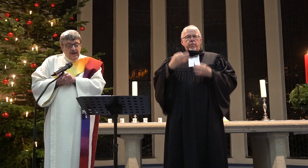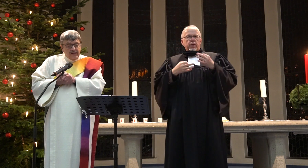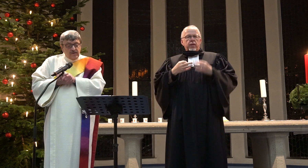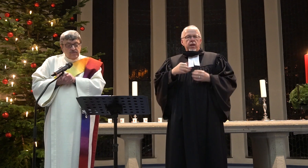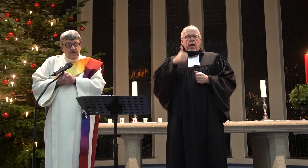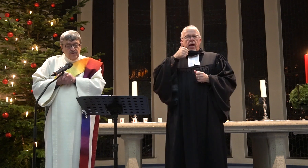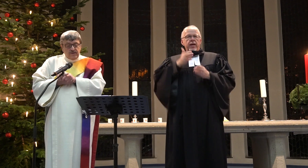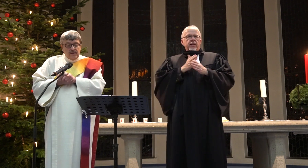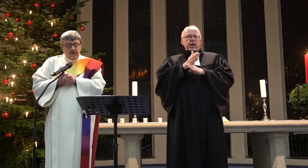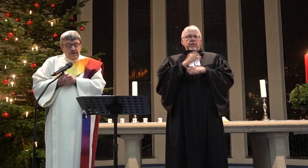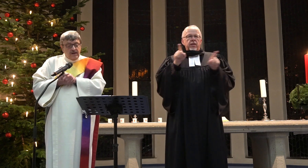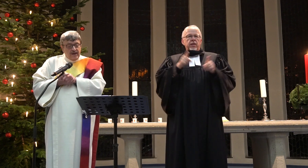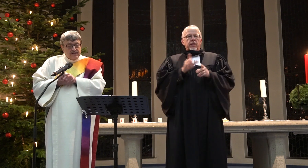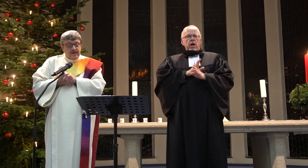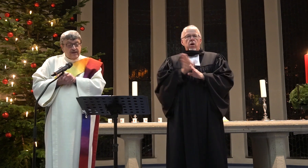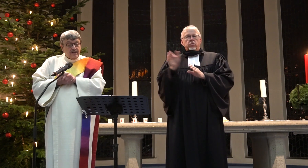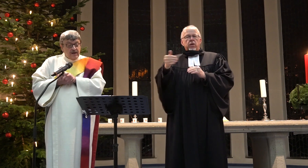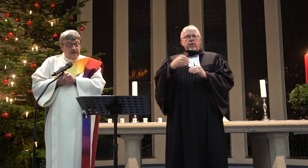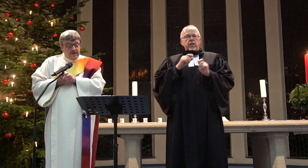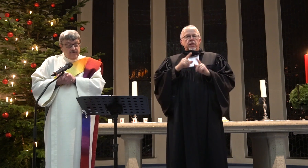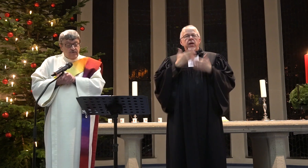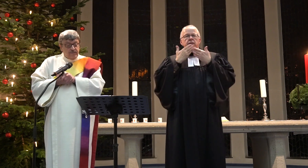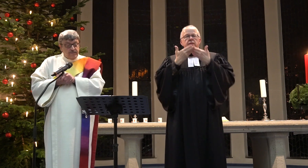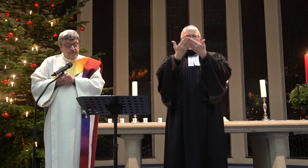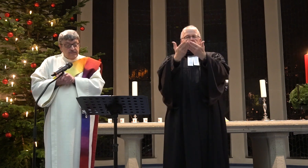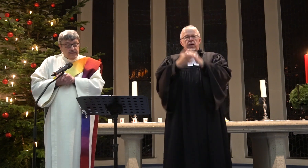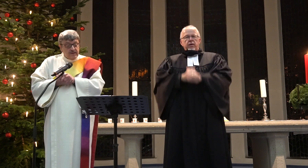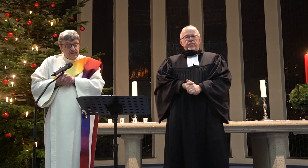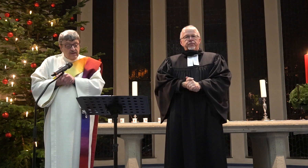den Ein- und Ausgang. Herzlichen Dank dafür.